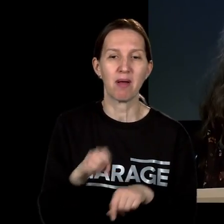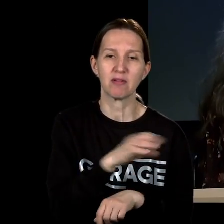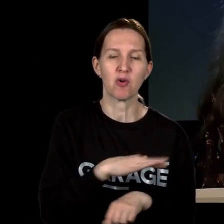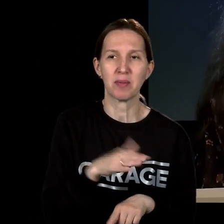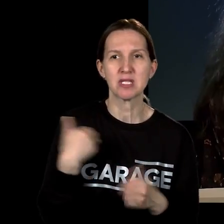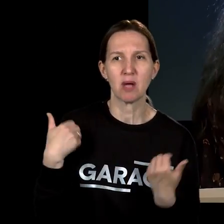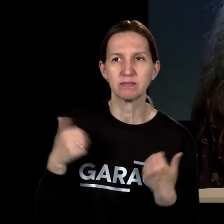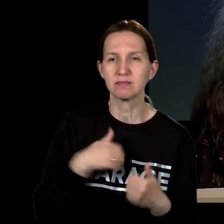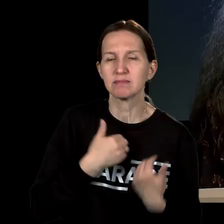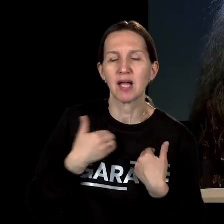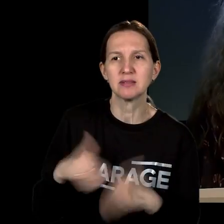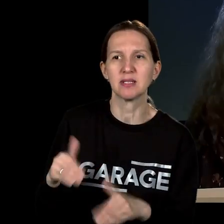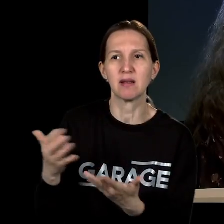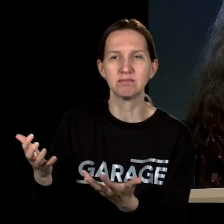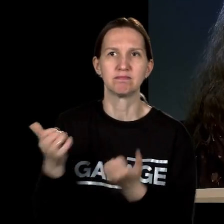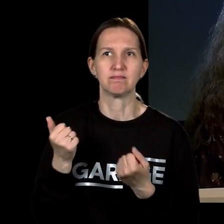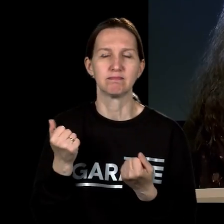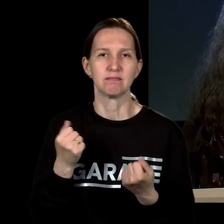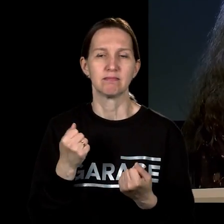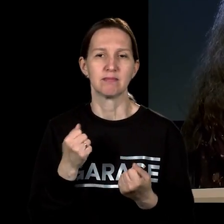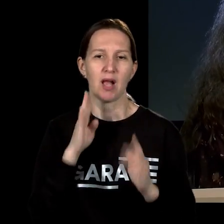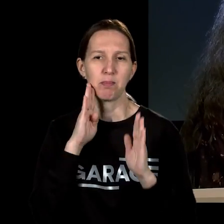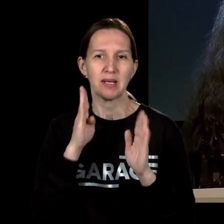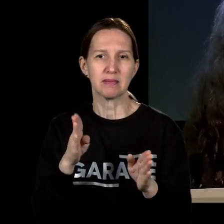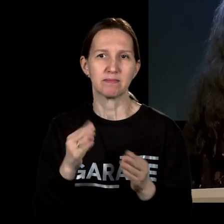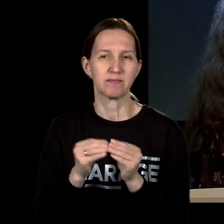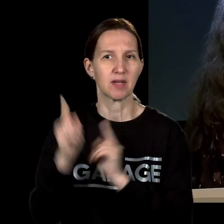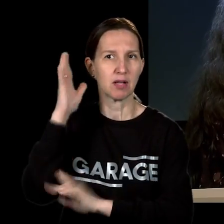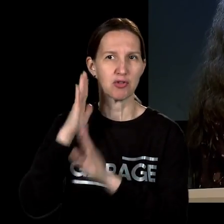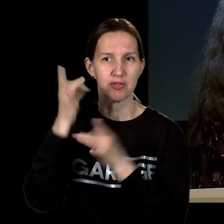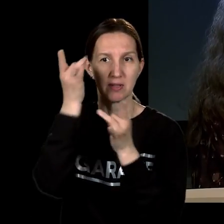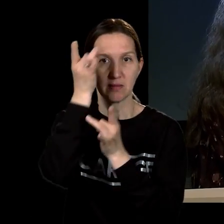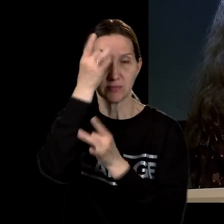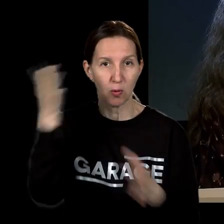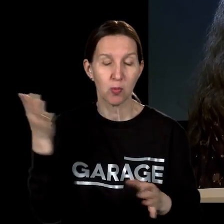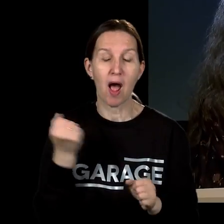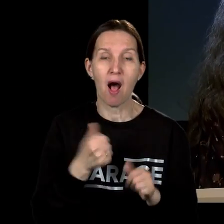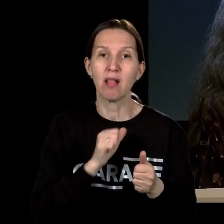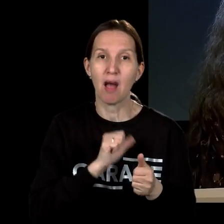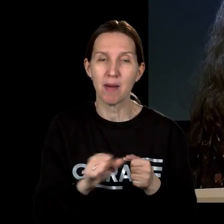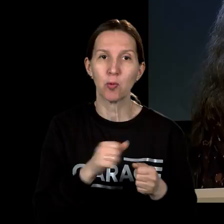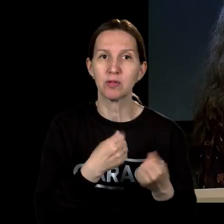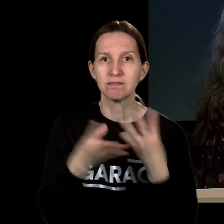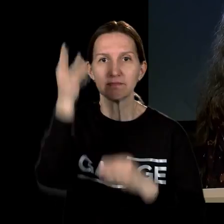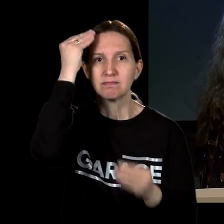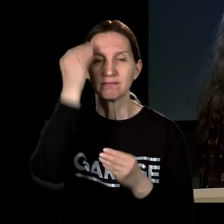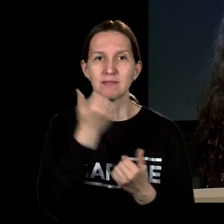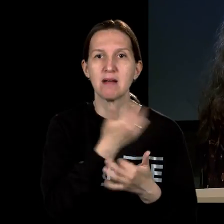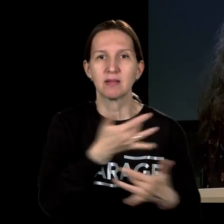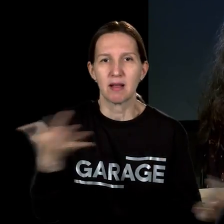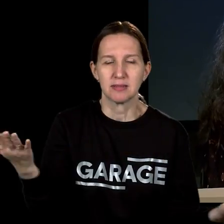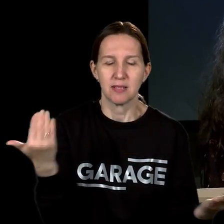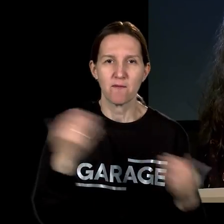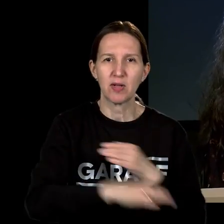европеоцентричности, как можно сказать, и был связан со всякими увлечениями неевропейскими культурами. Как раз первым таким увлечением были